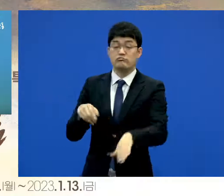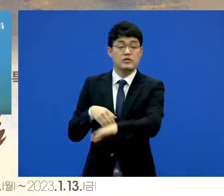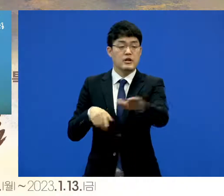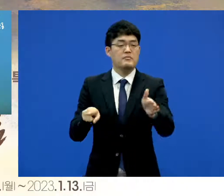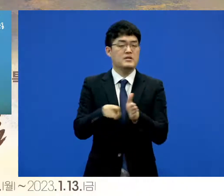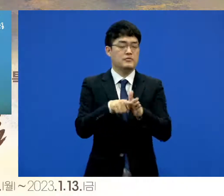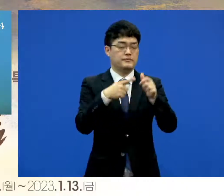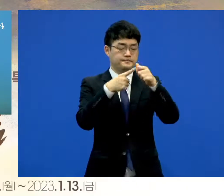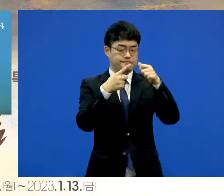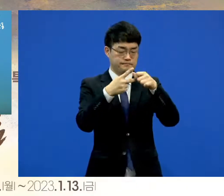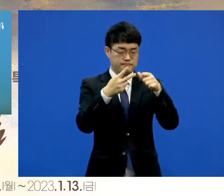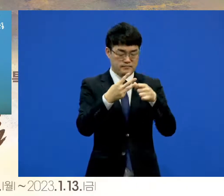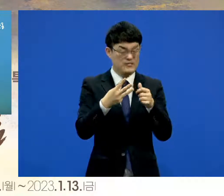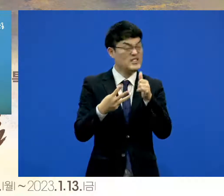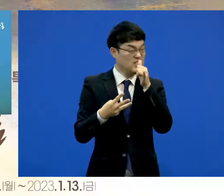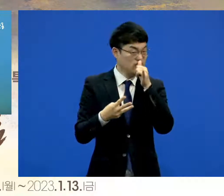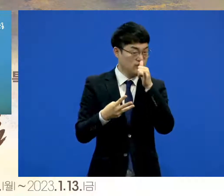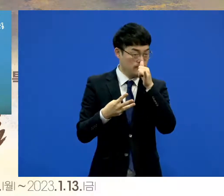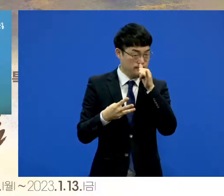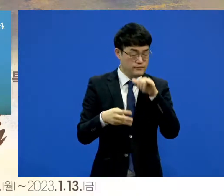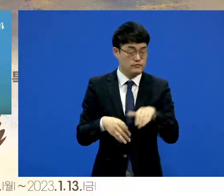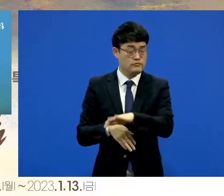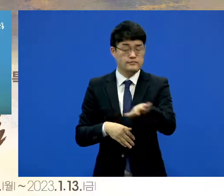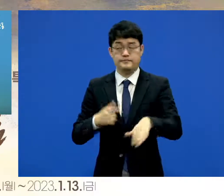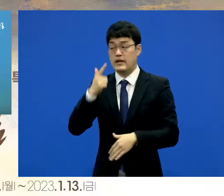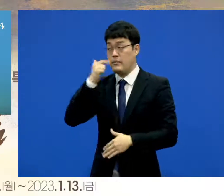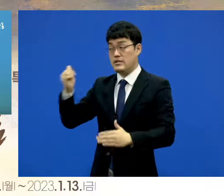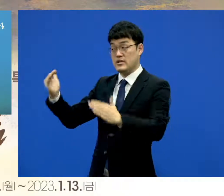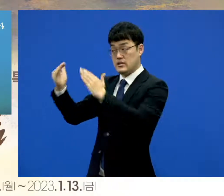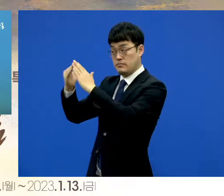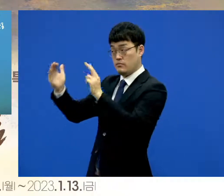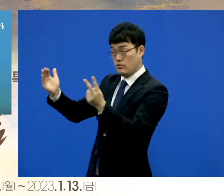아버지 집으로 돌아가는 과정, 오늘 이 탕자의 모습.